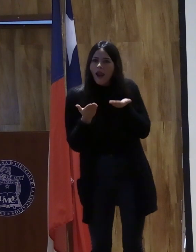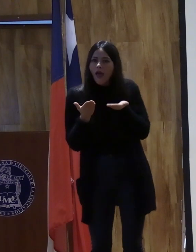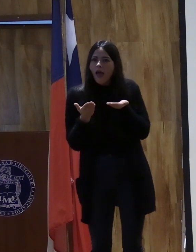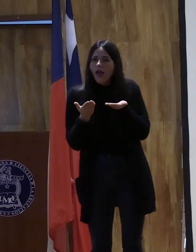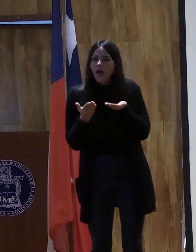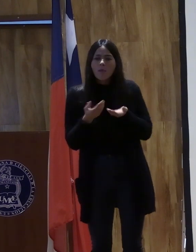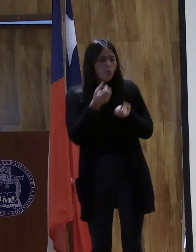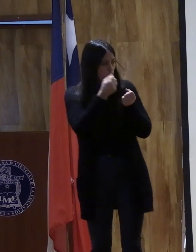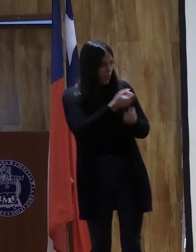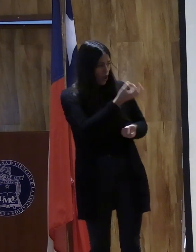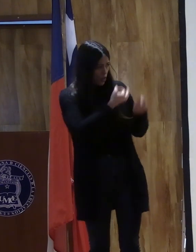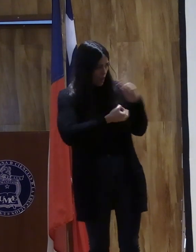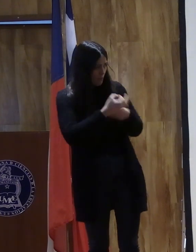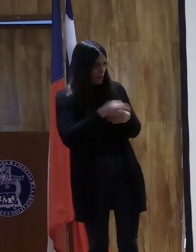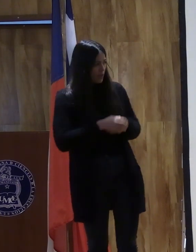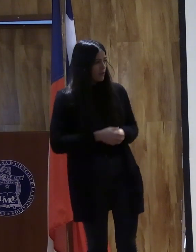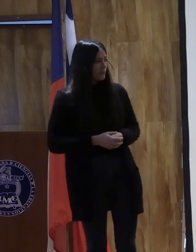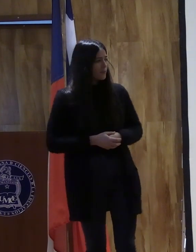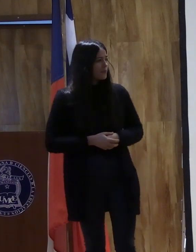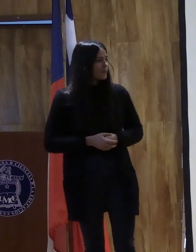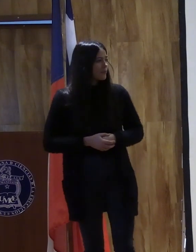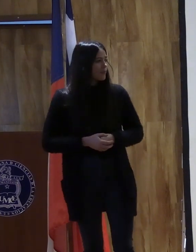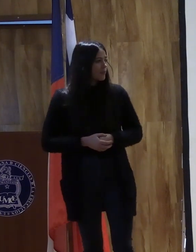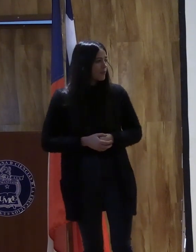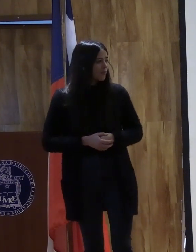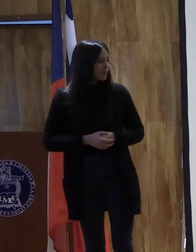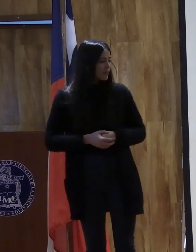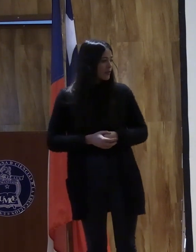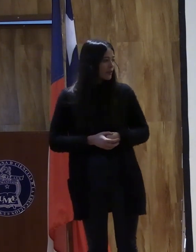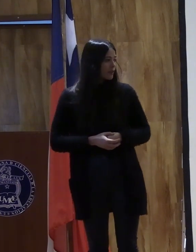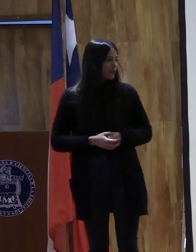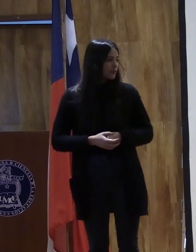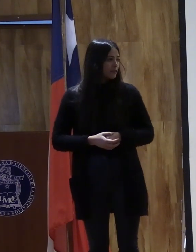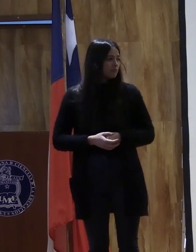eso? Claro. Sí, en realidad, en